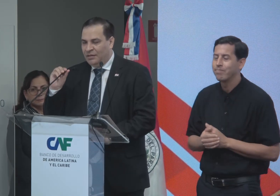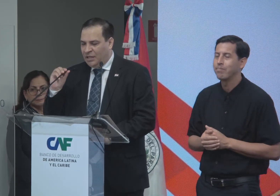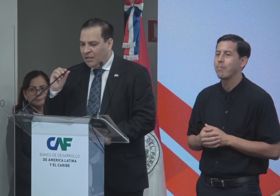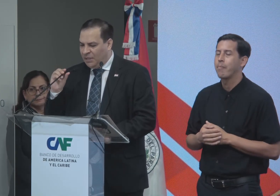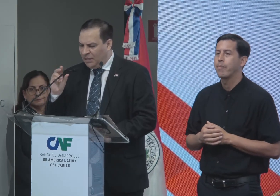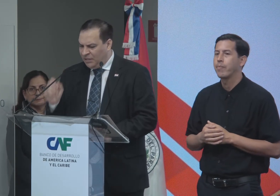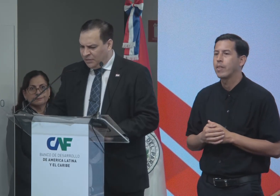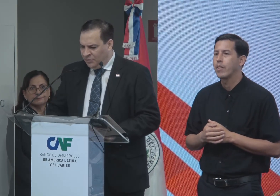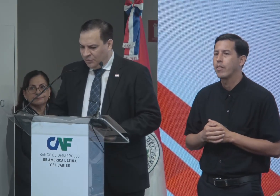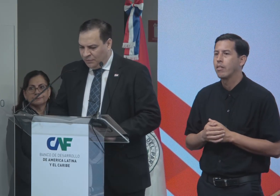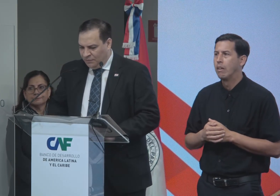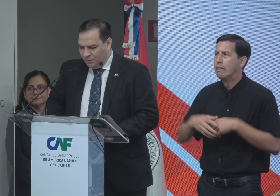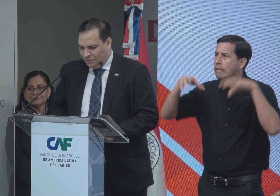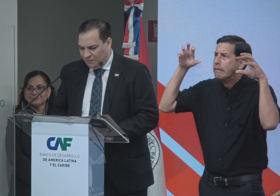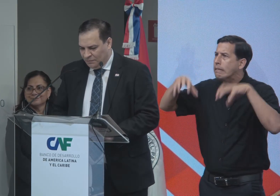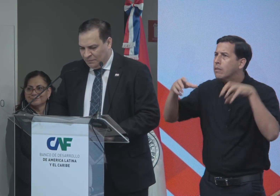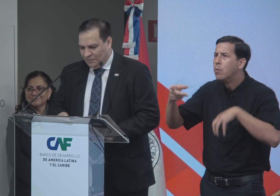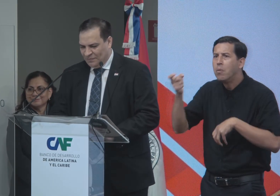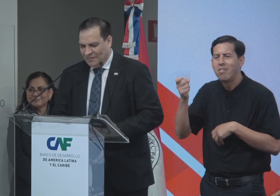ni Amanañan de Yocoy.